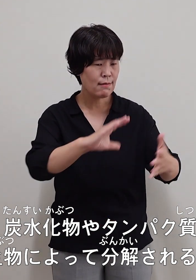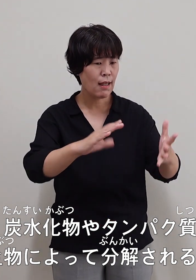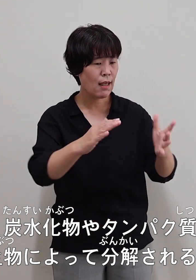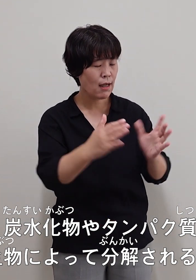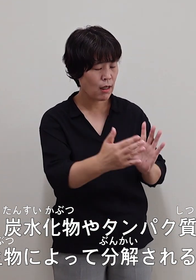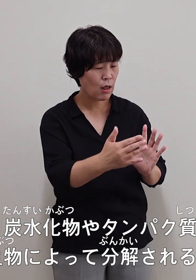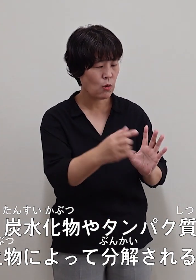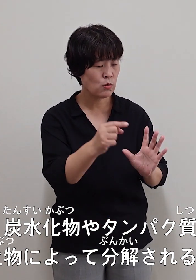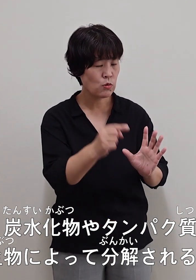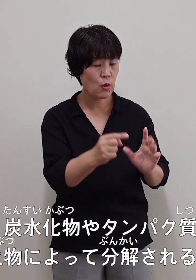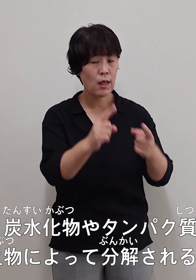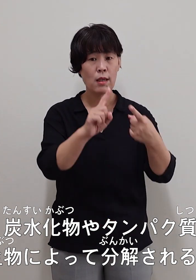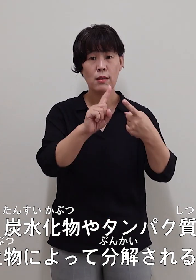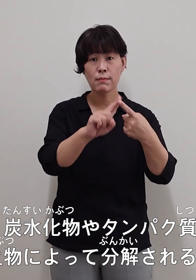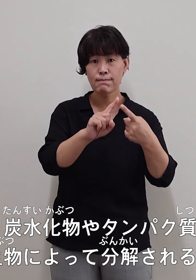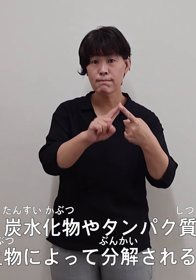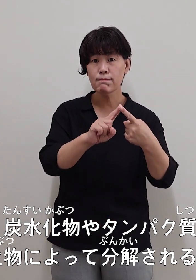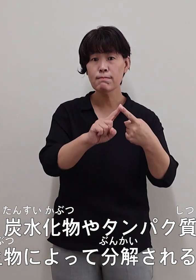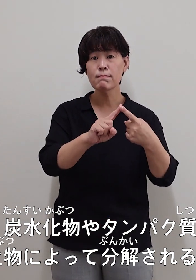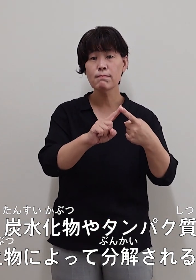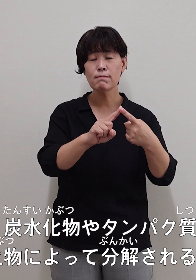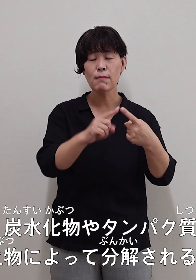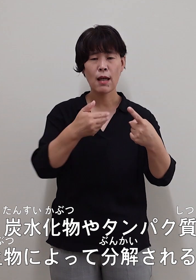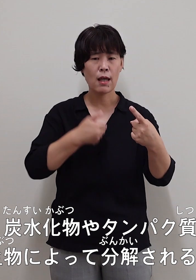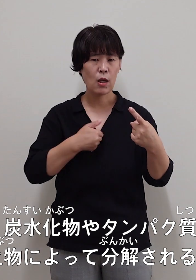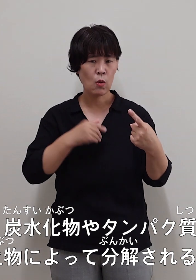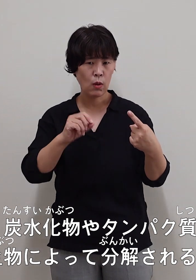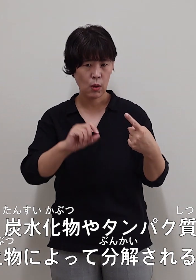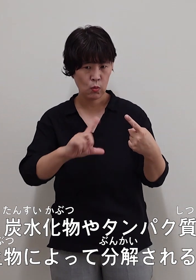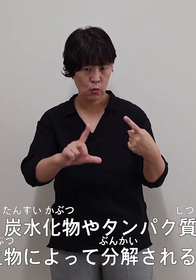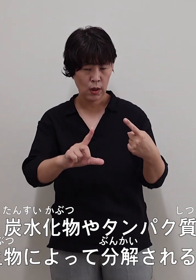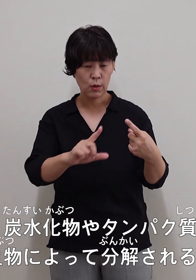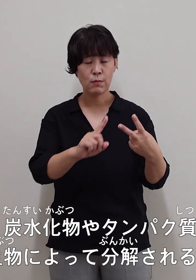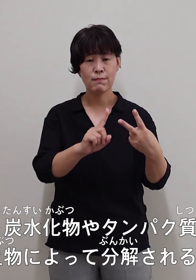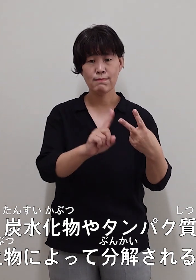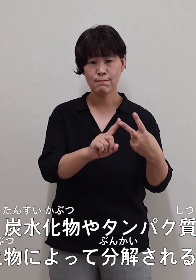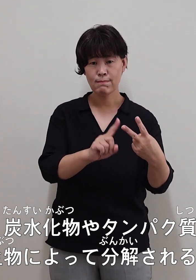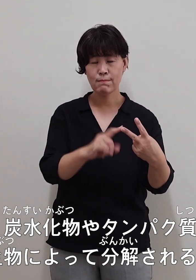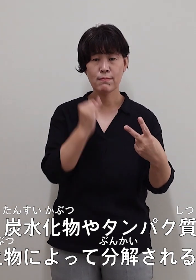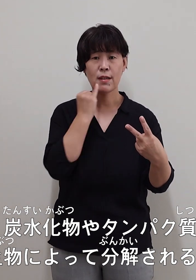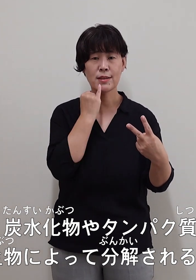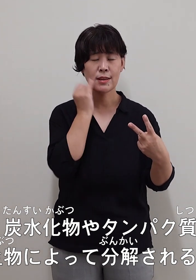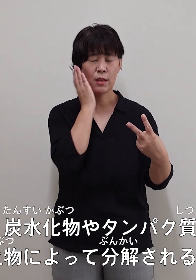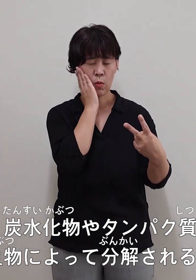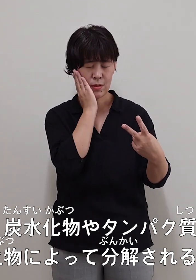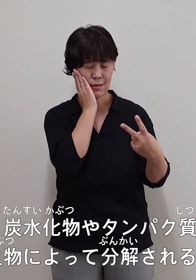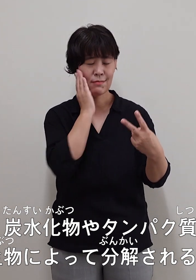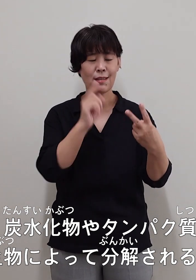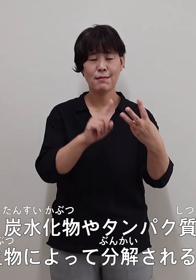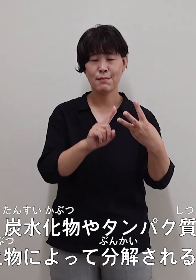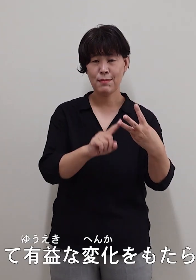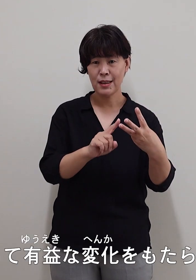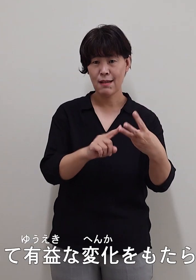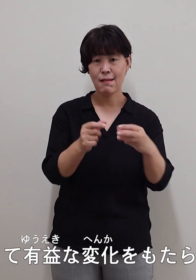母などの微生物によって分解される過程で、人間にと